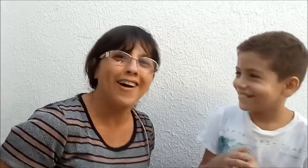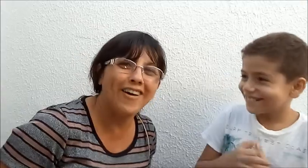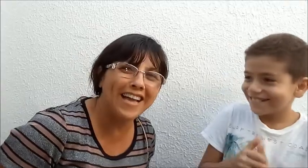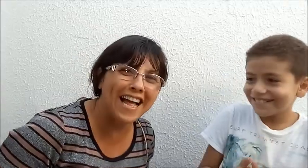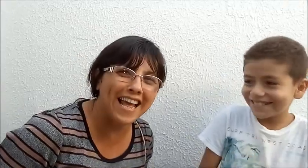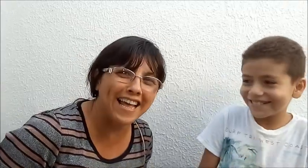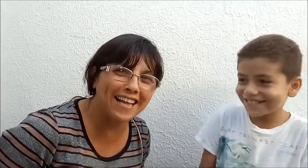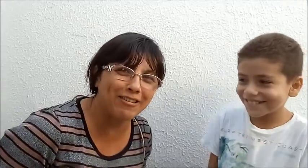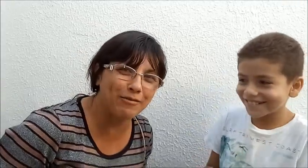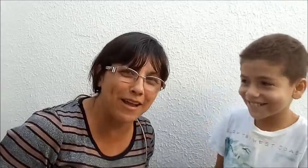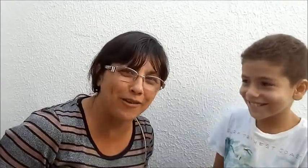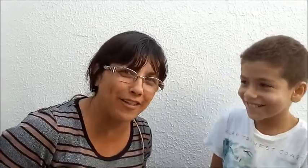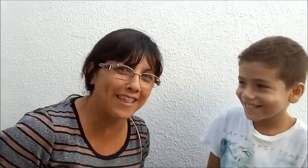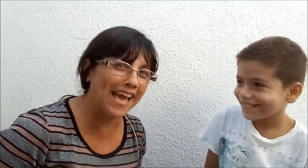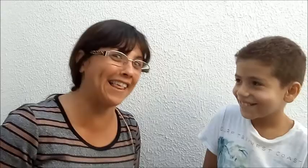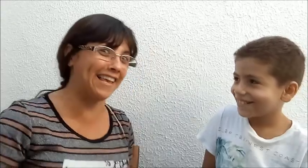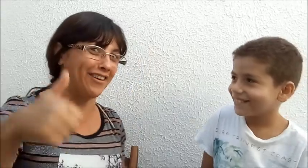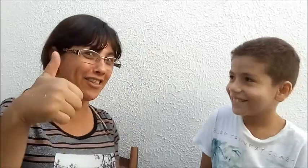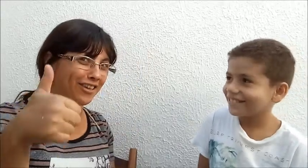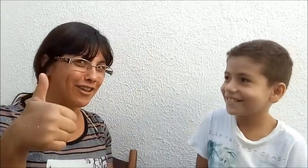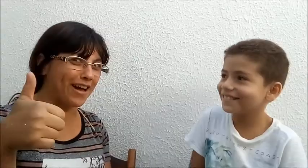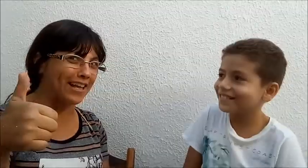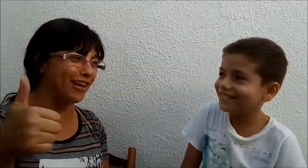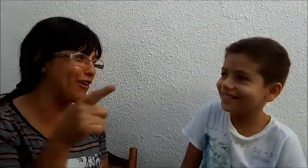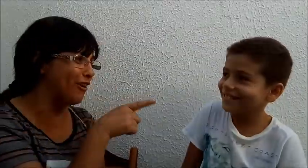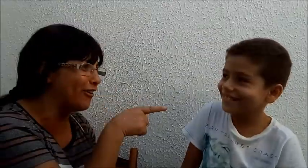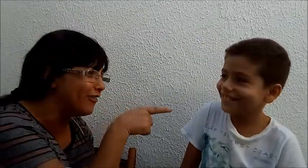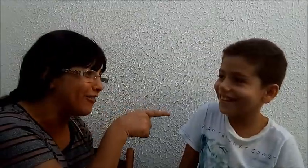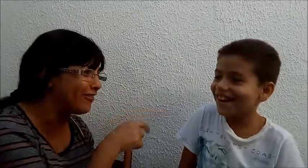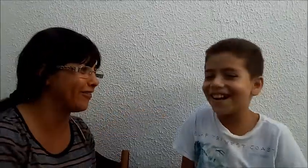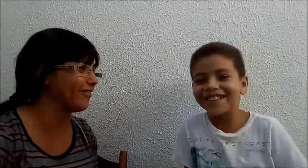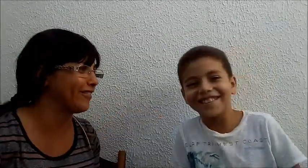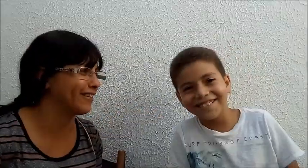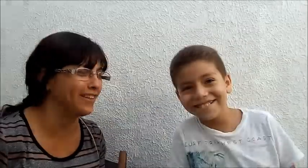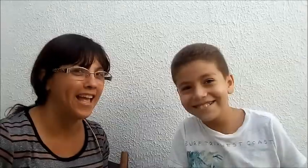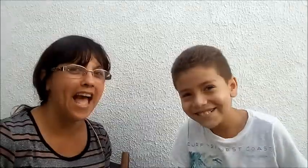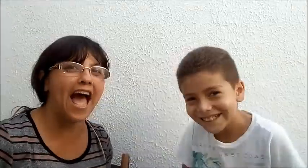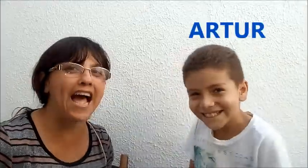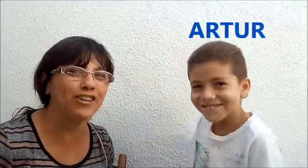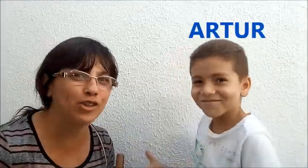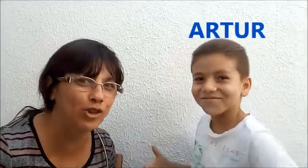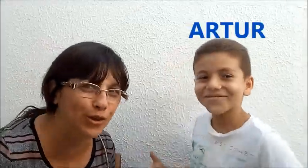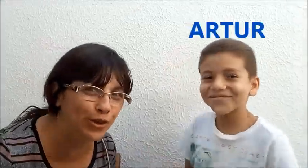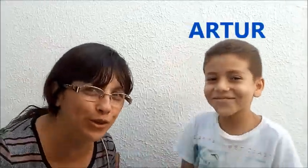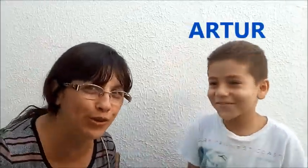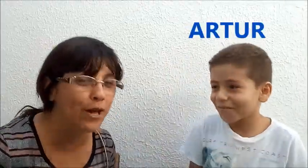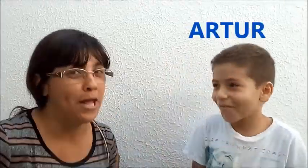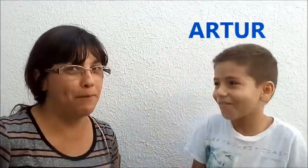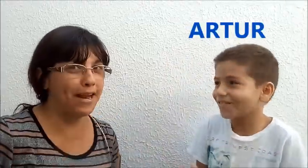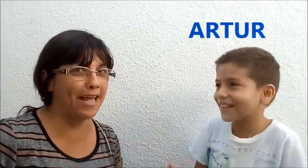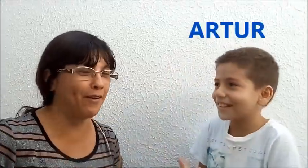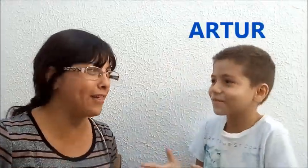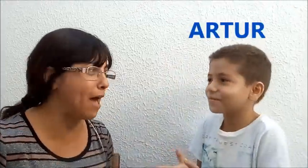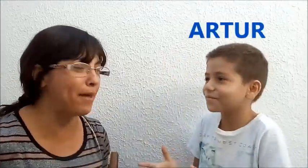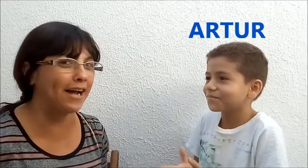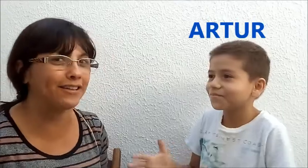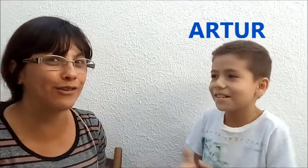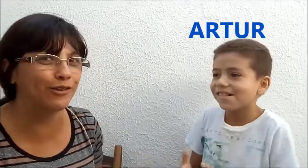Oi galera, tudo bem com você? E hoje estou aqui com o Arthur, e pra quem não sabe, Arthur,